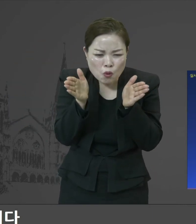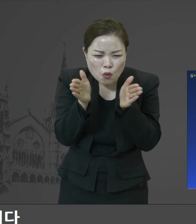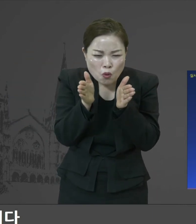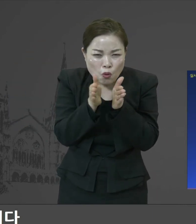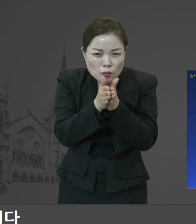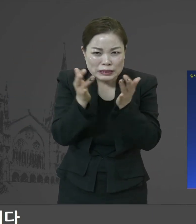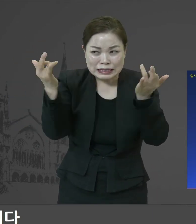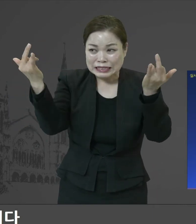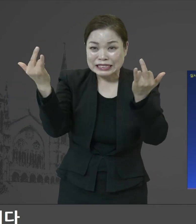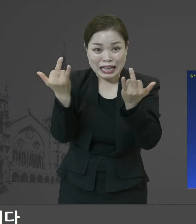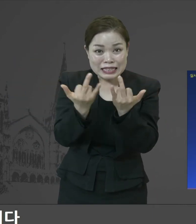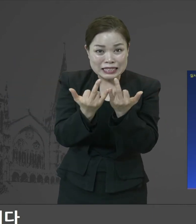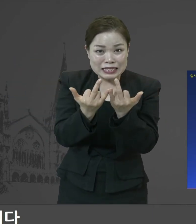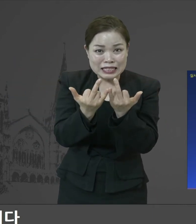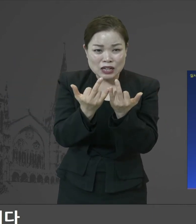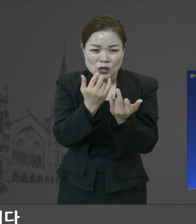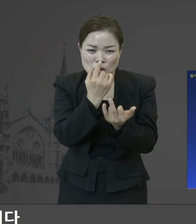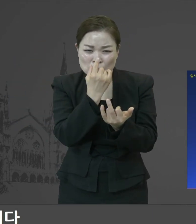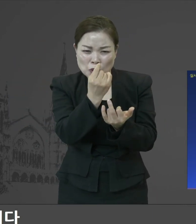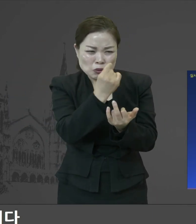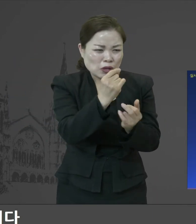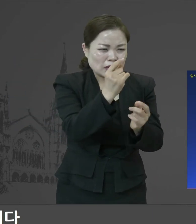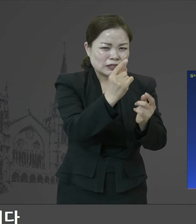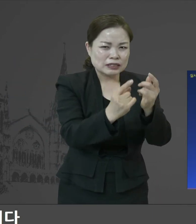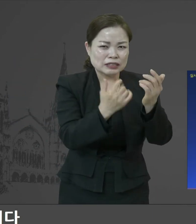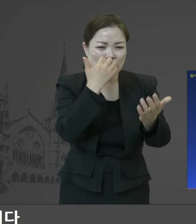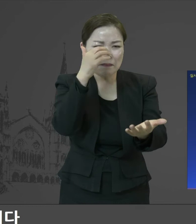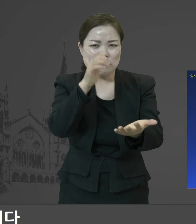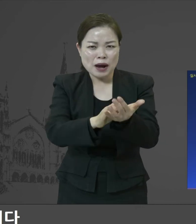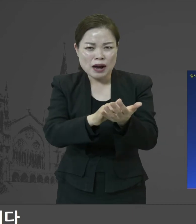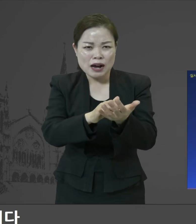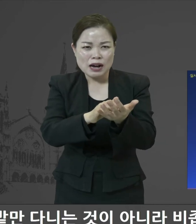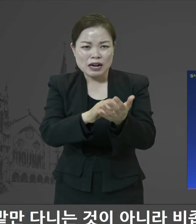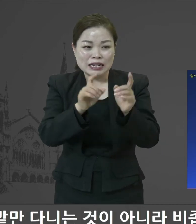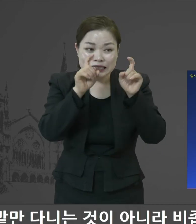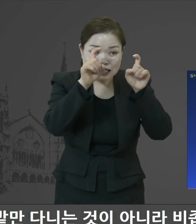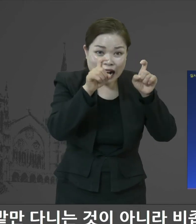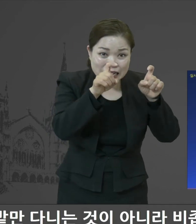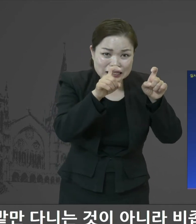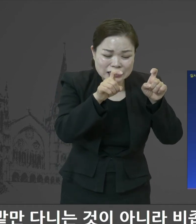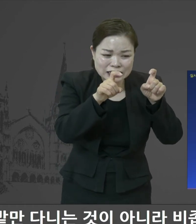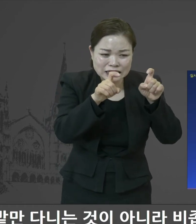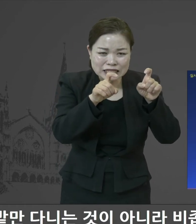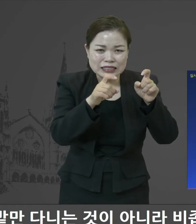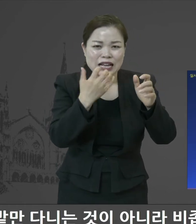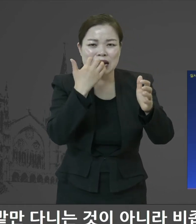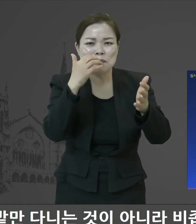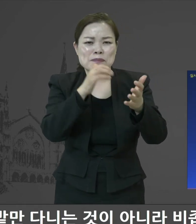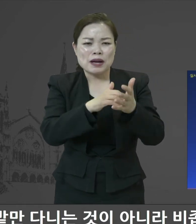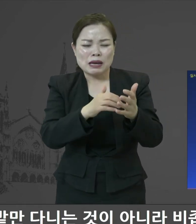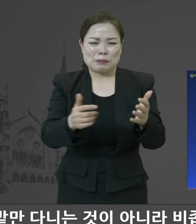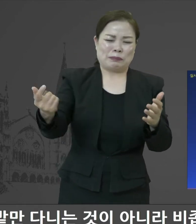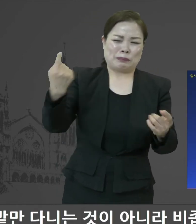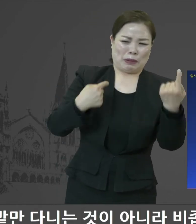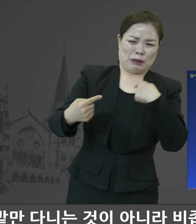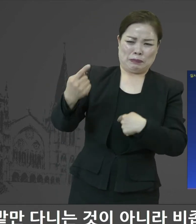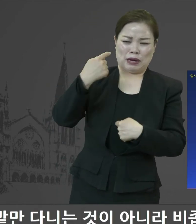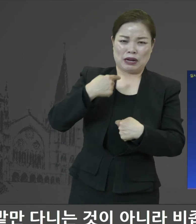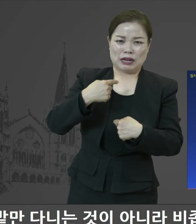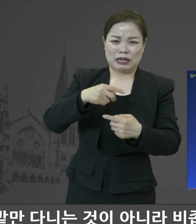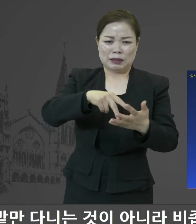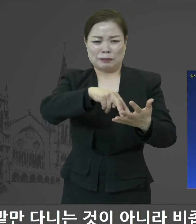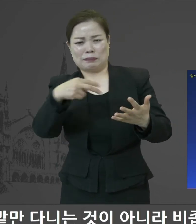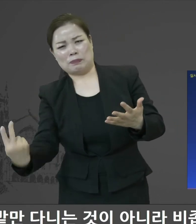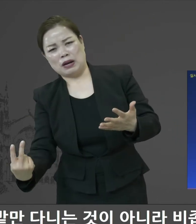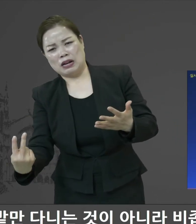때가 있습니다. 뾰족뾰족한 바위들 사이를 지나다 보면 양들이 뾰족한 바위에 찔리기도 하고 절벽에서